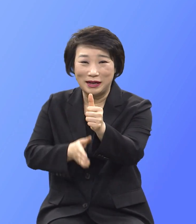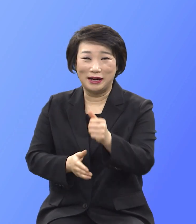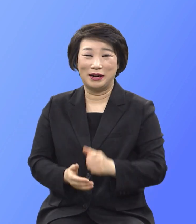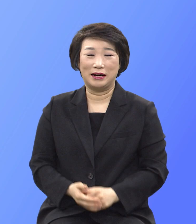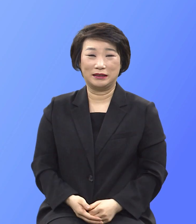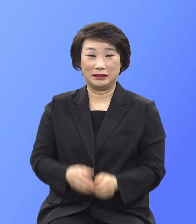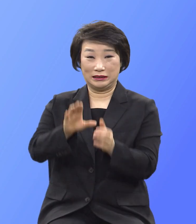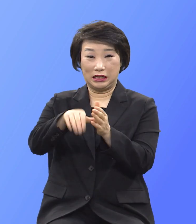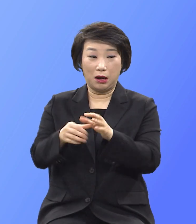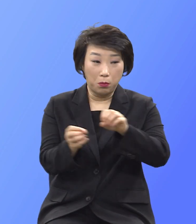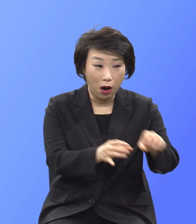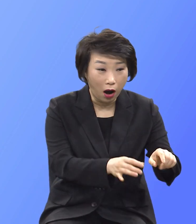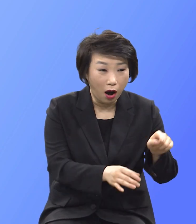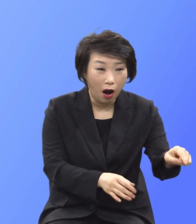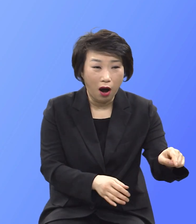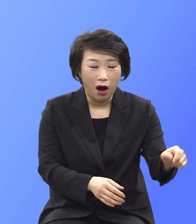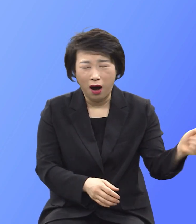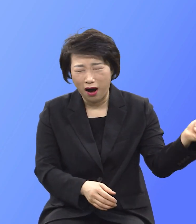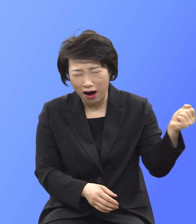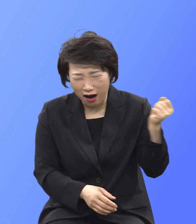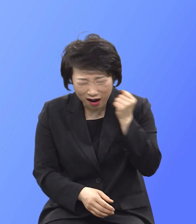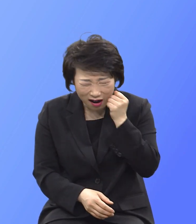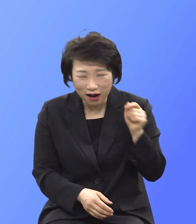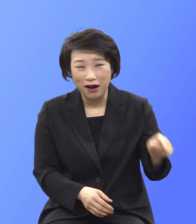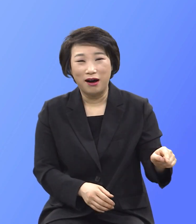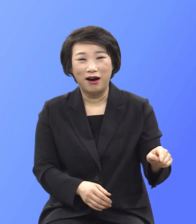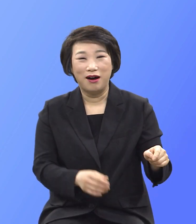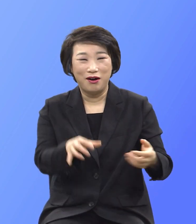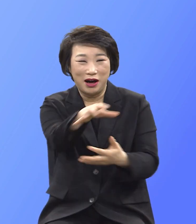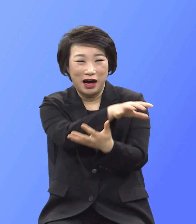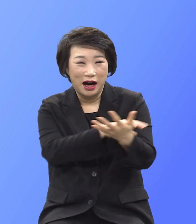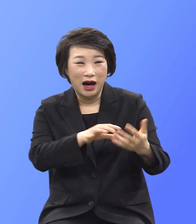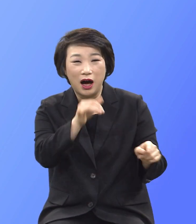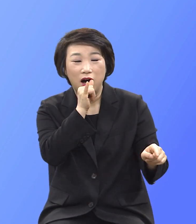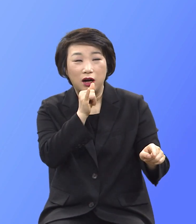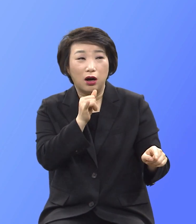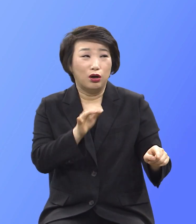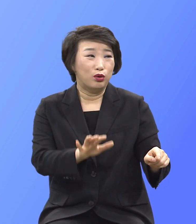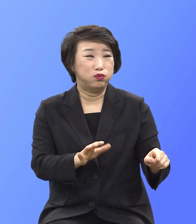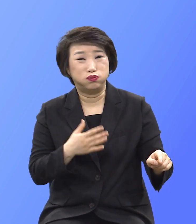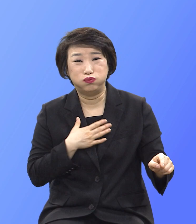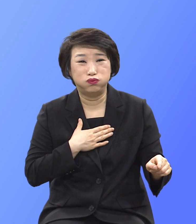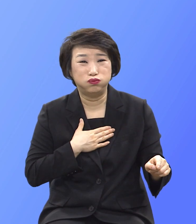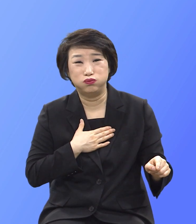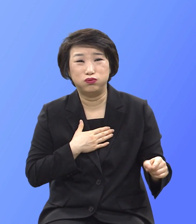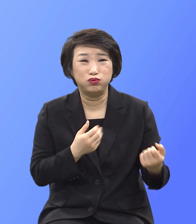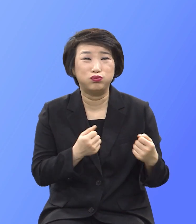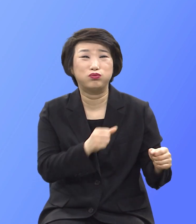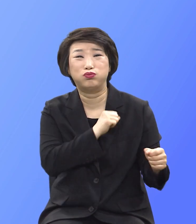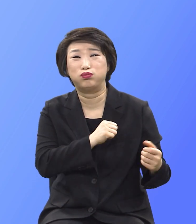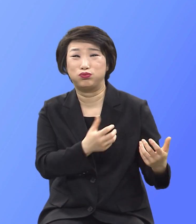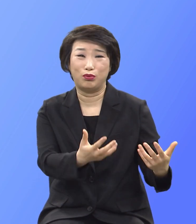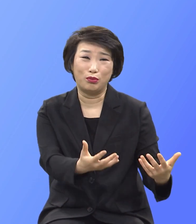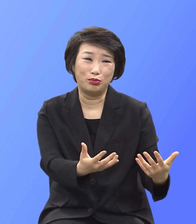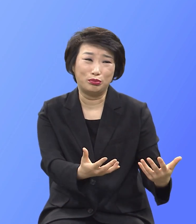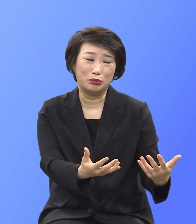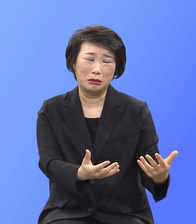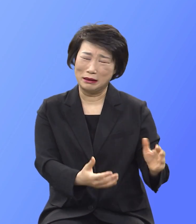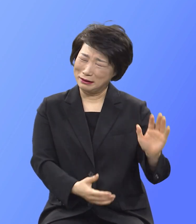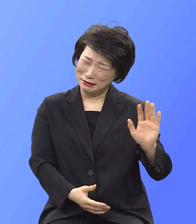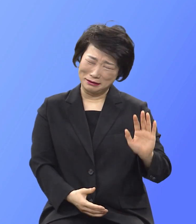축원합니다. 그때 버림받으면 큰 대환란을 무슨 힘으로 견딜 수